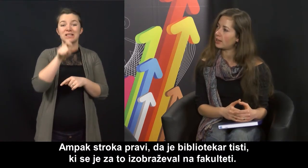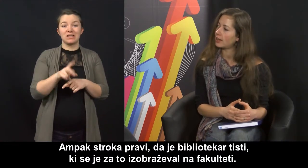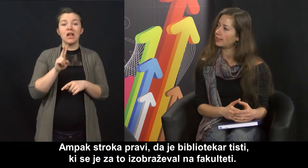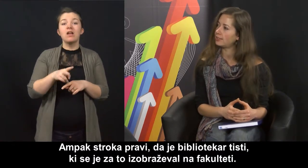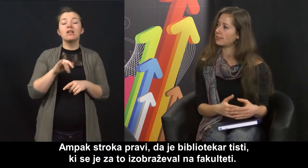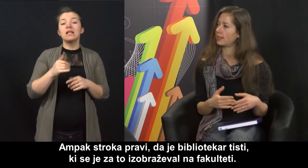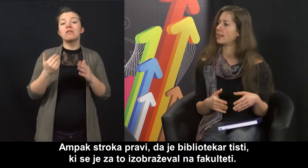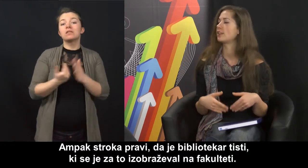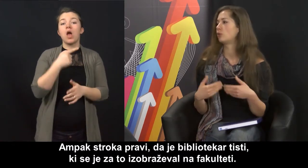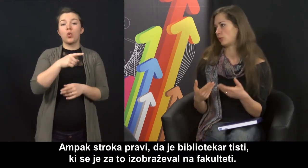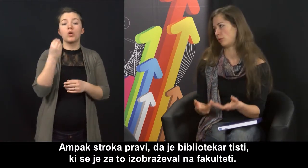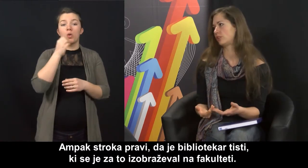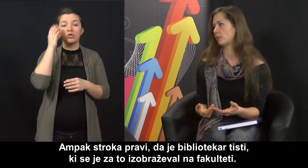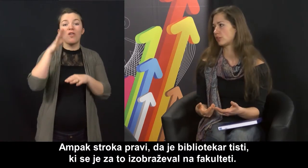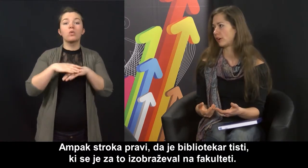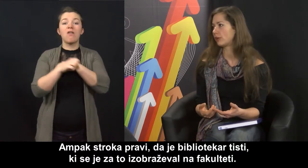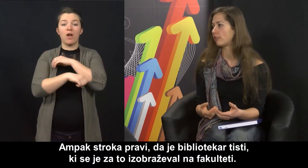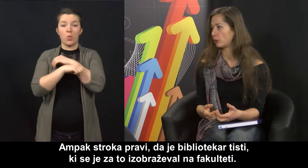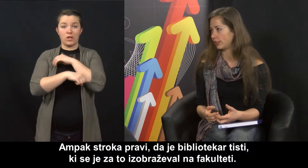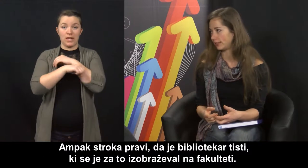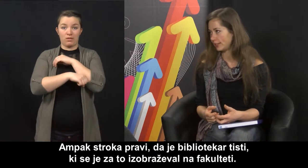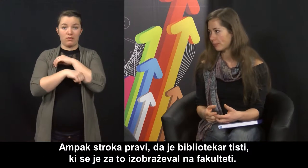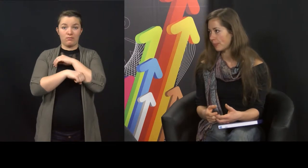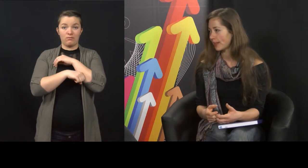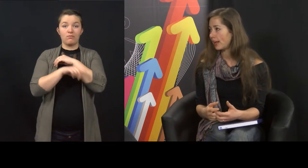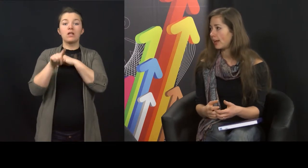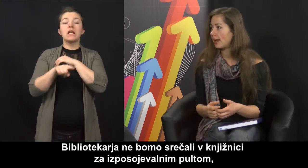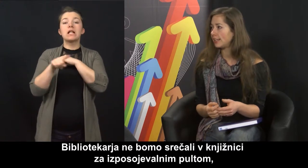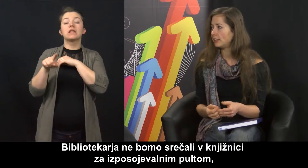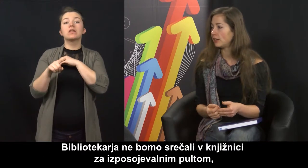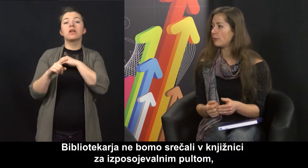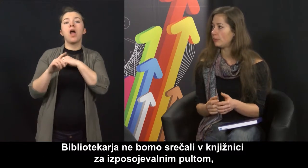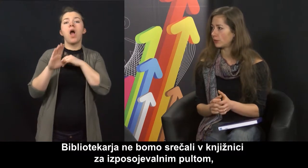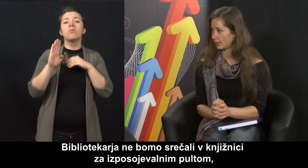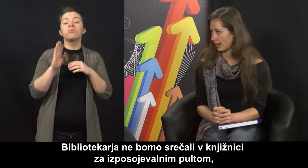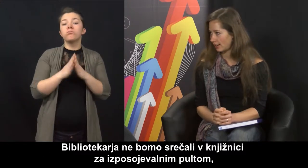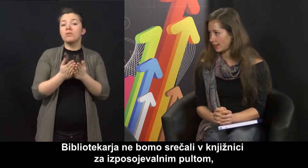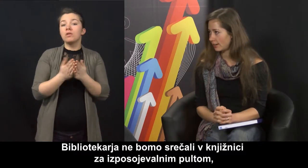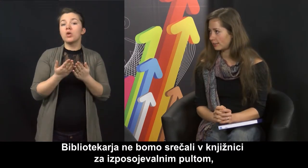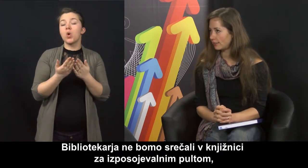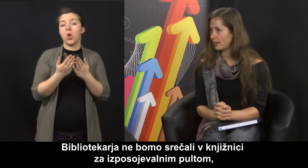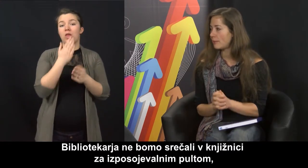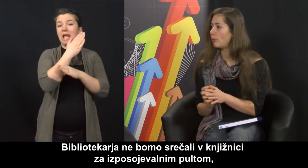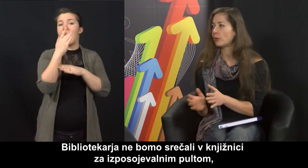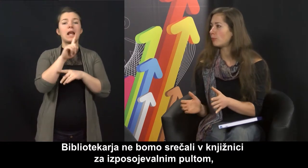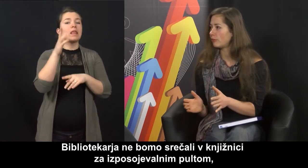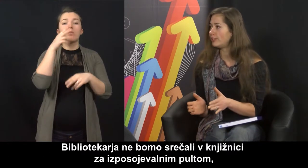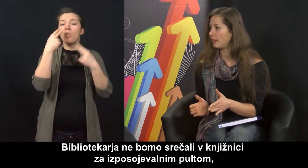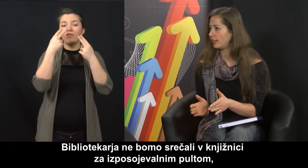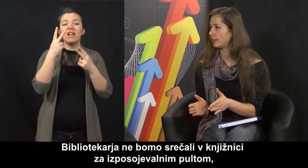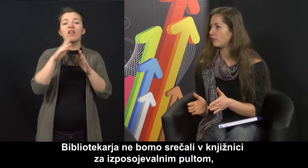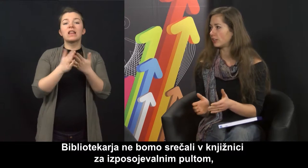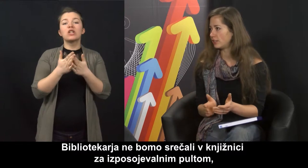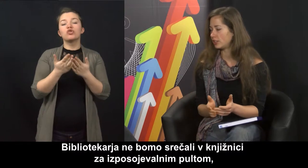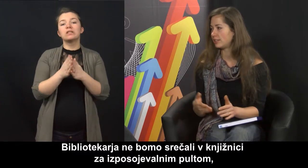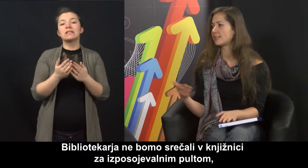tisti, ki se je za to izobraževal na fakulteti. In bibliotekarja ne bomo